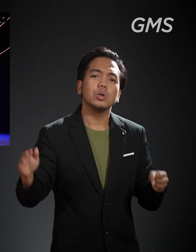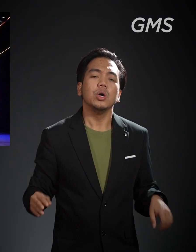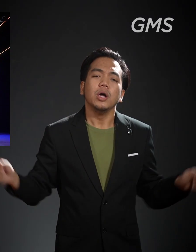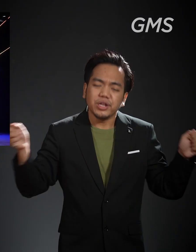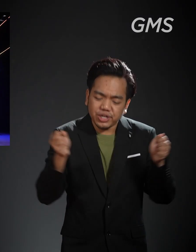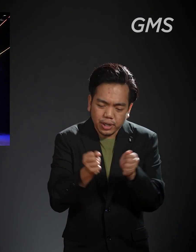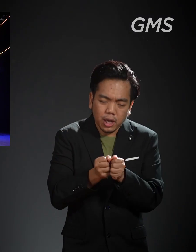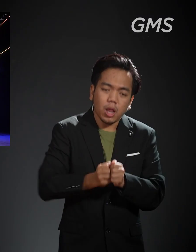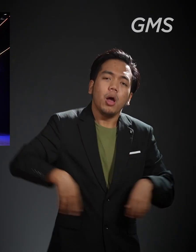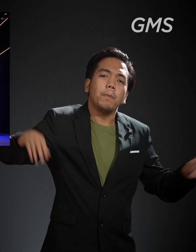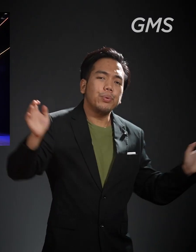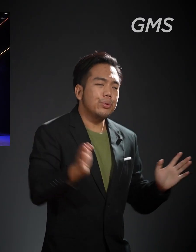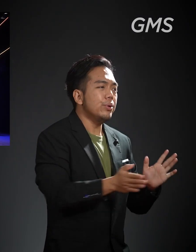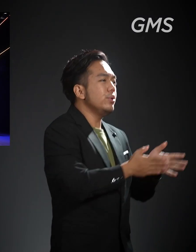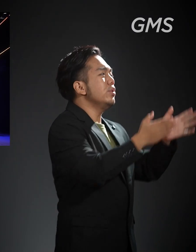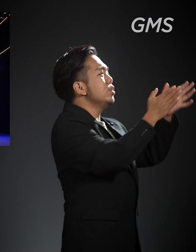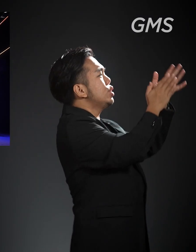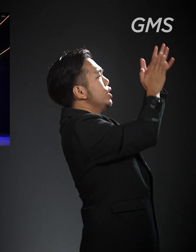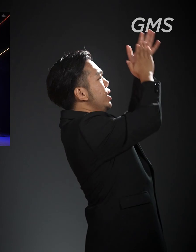penuh dengan